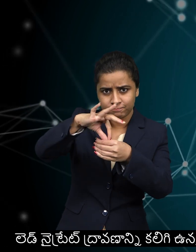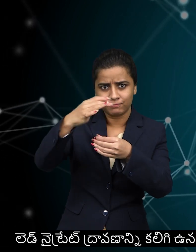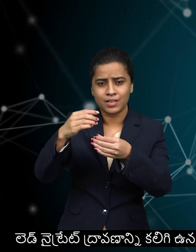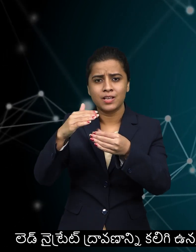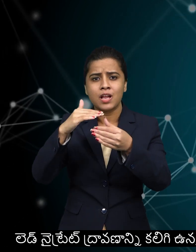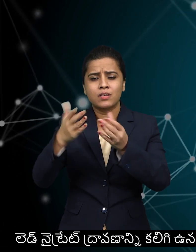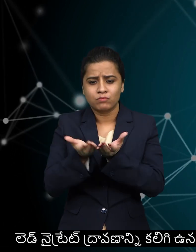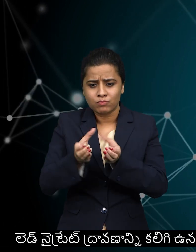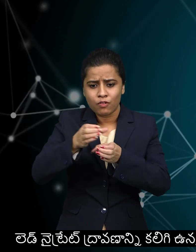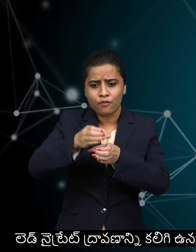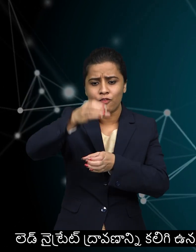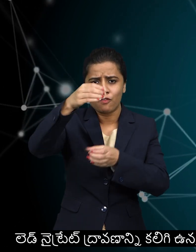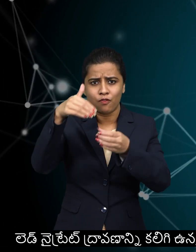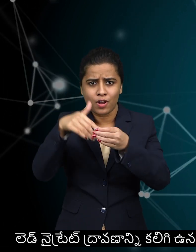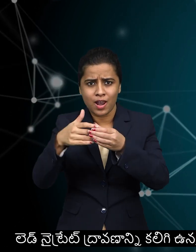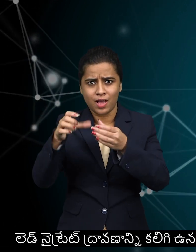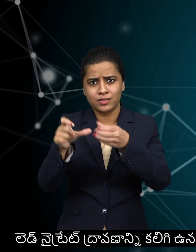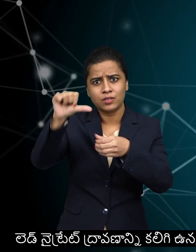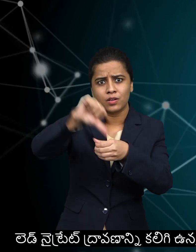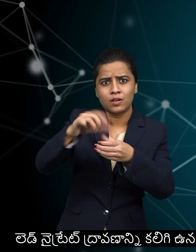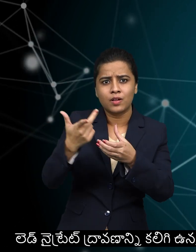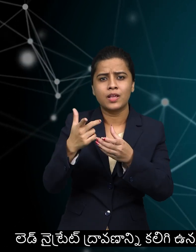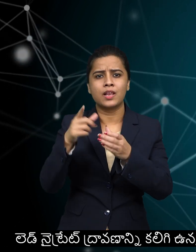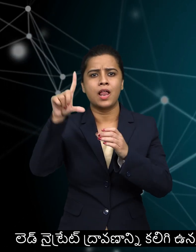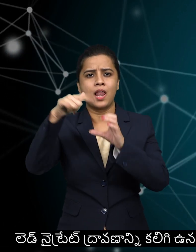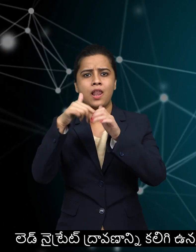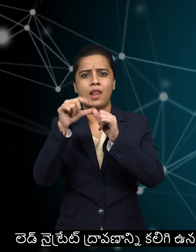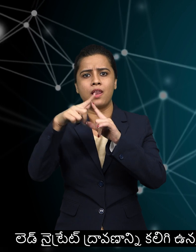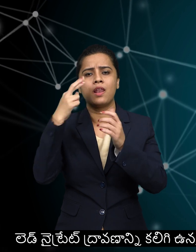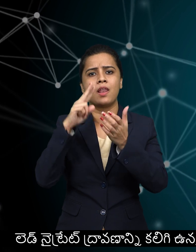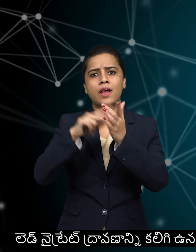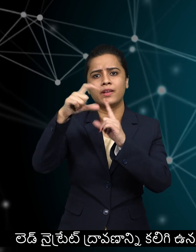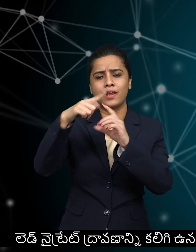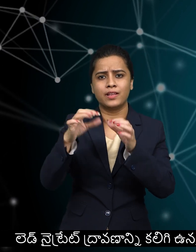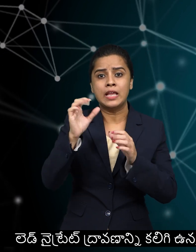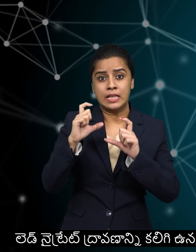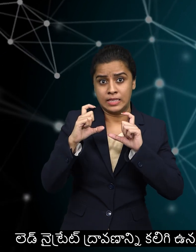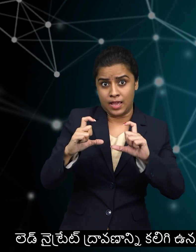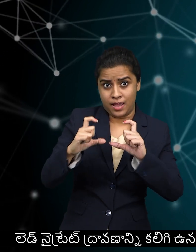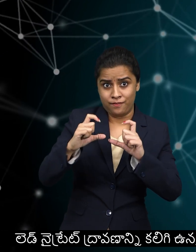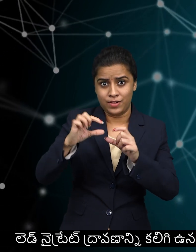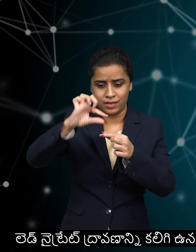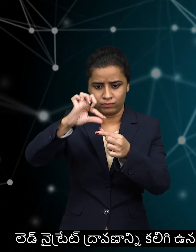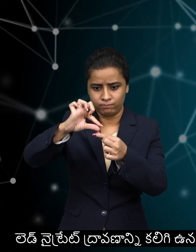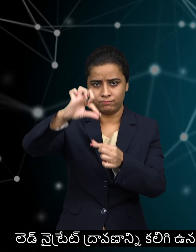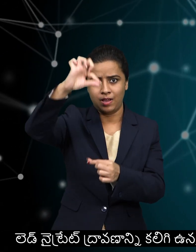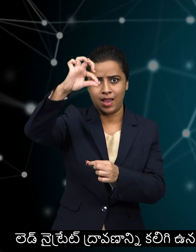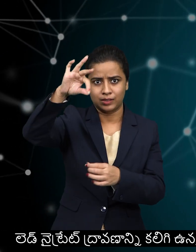లెడ్ నైట్రేట్ ద్రావణాన్ని కలిగి ఉన్న కోనికల్ ఫ్లాస్క్లో ద్రావణాలను కలపకుండా